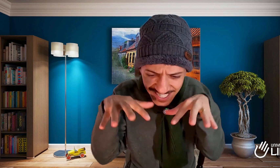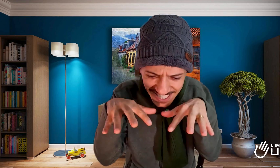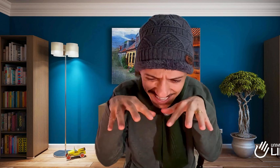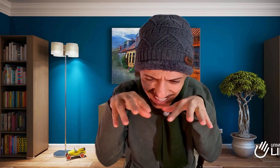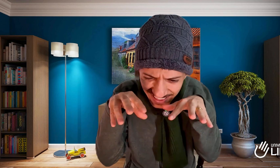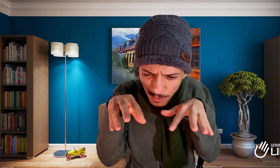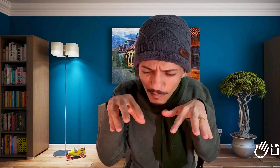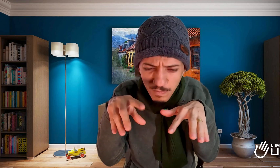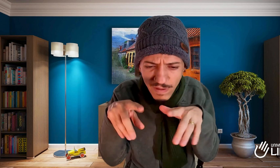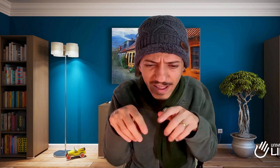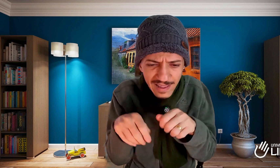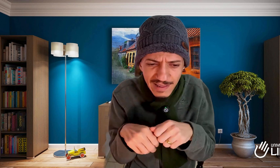está tão